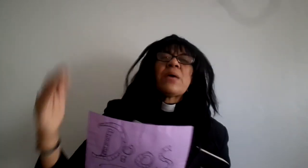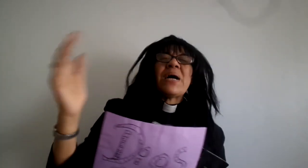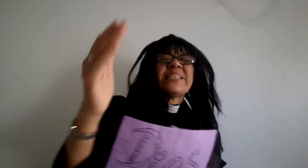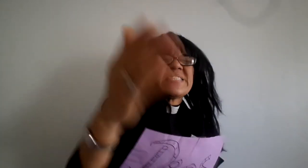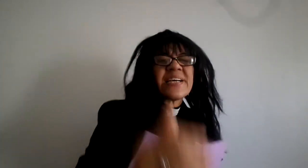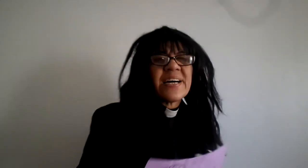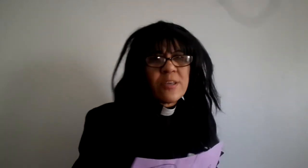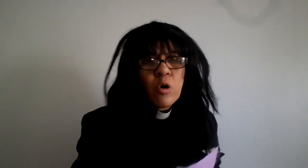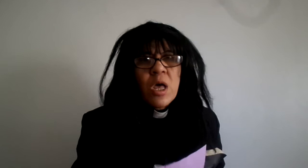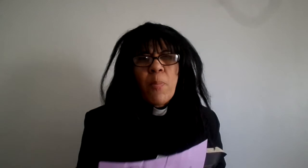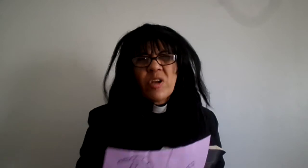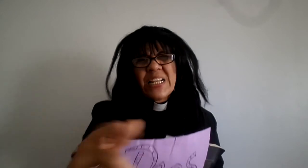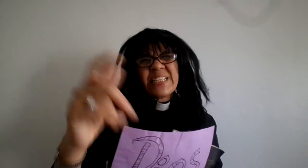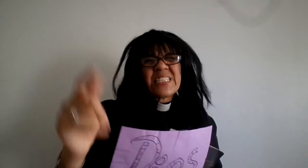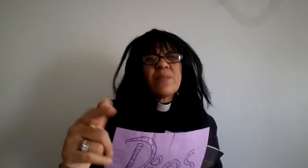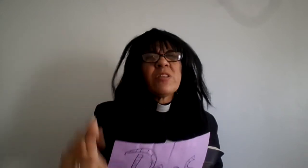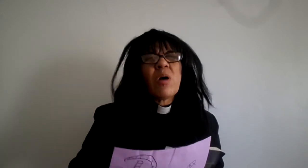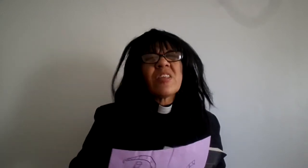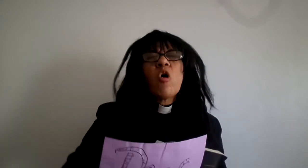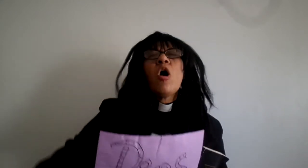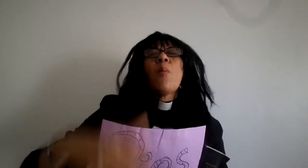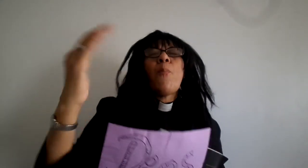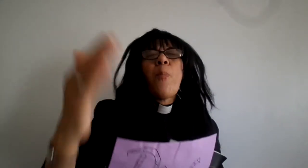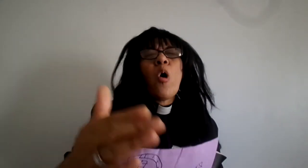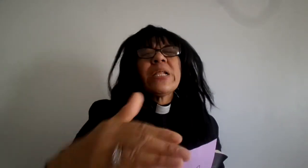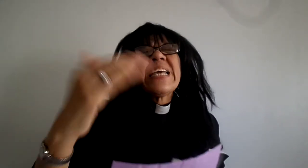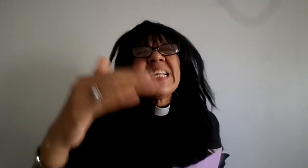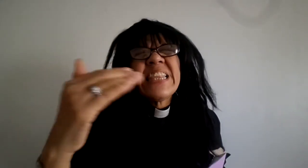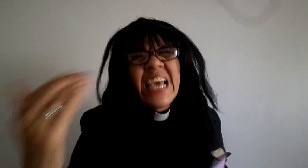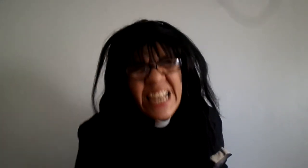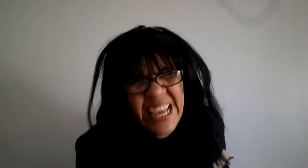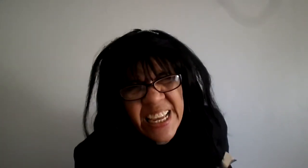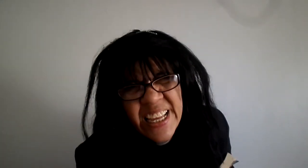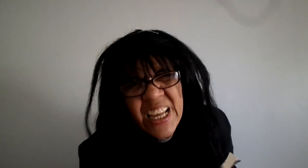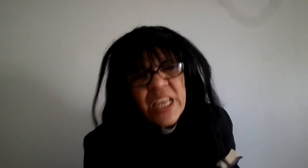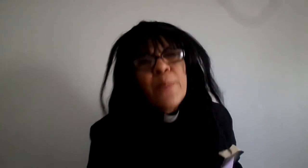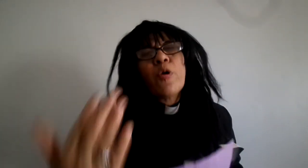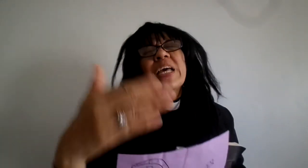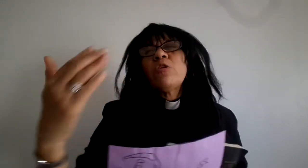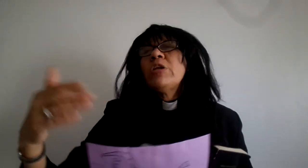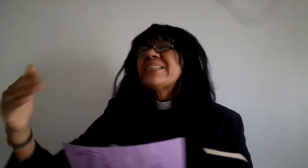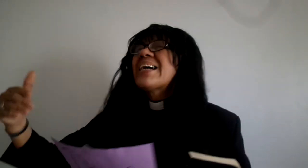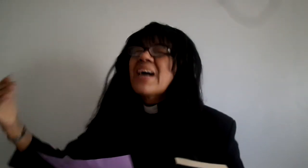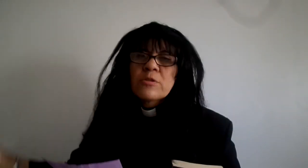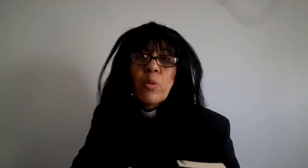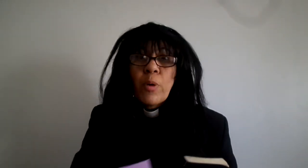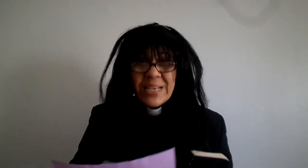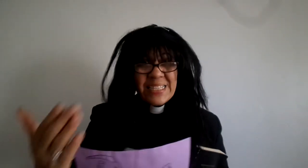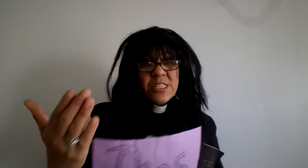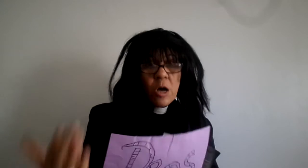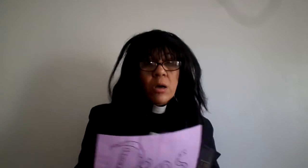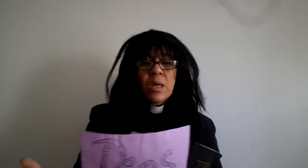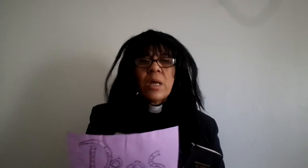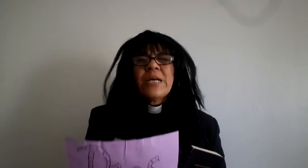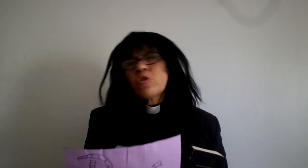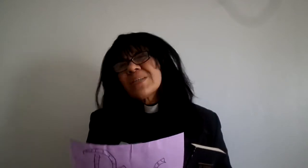que maldicen a Dios. Porque le están sirviendo a Dios por interés y porque Dios le está dando, porque así son. Entonces,